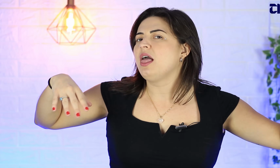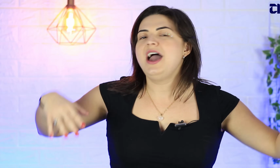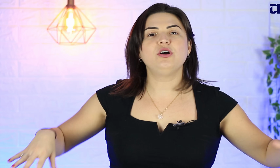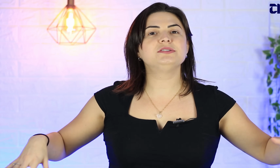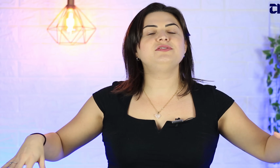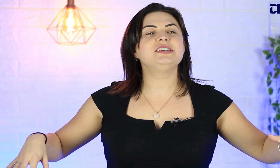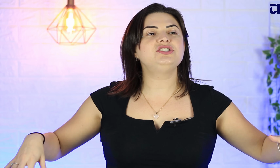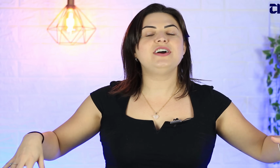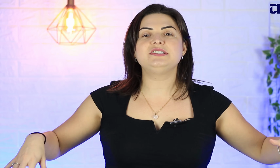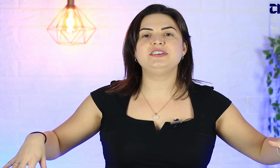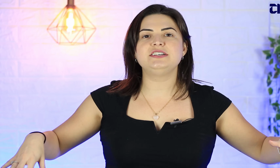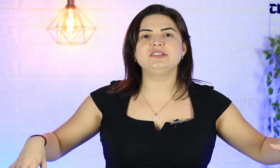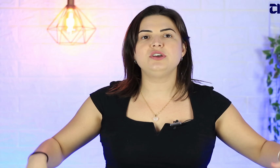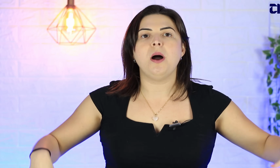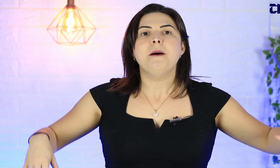É como se você estivesse fazendo assim, ó.